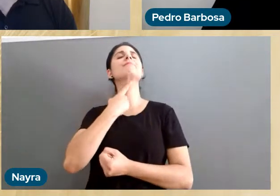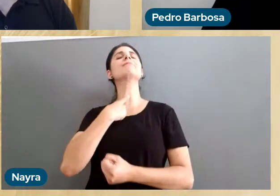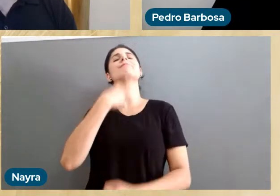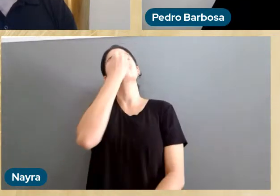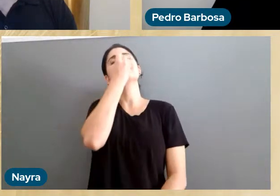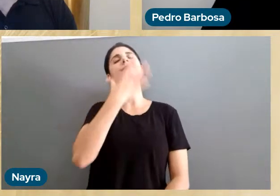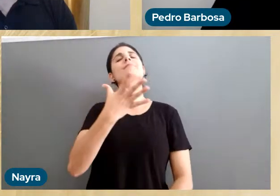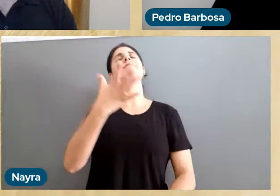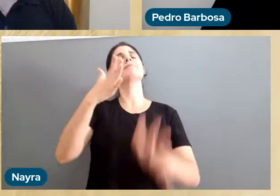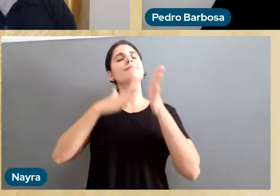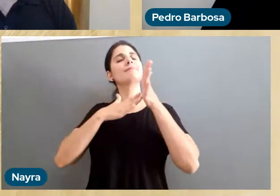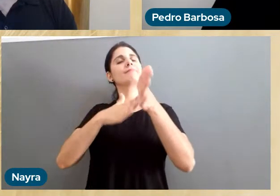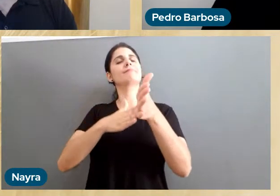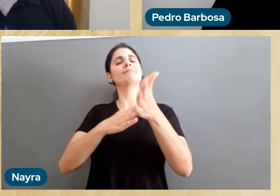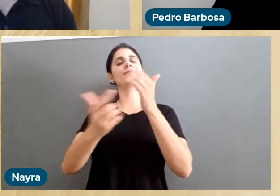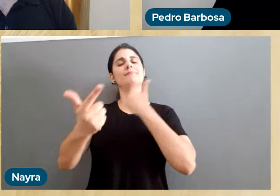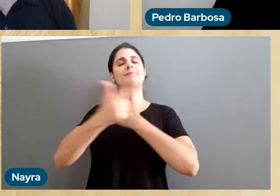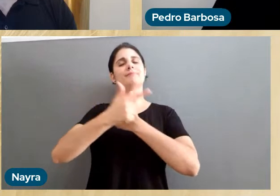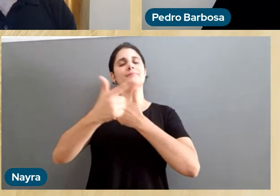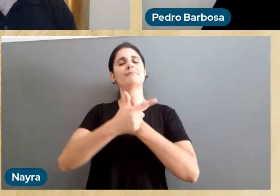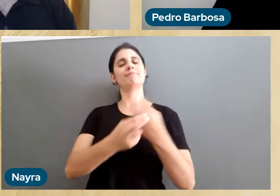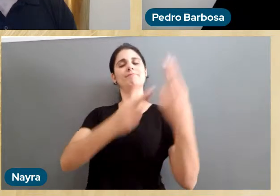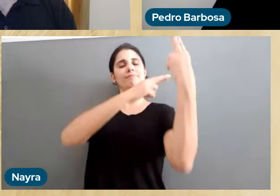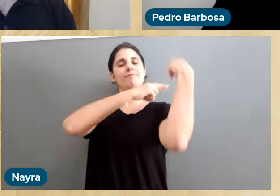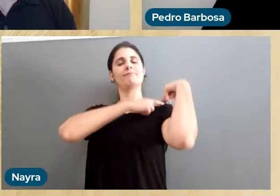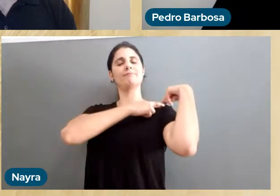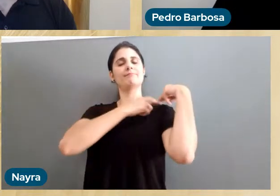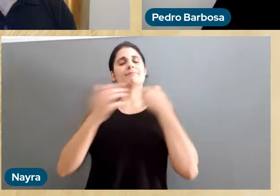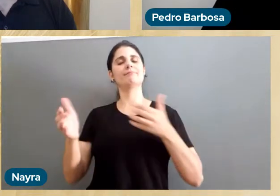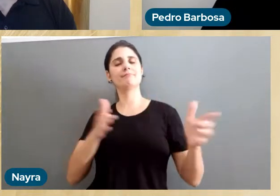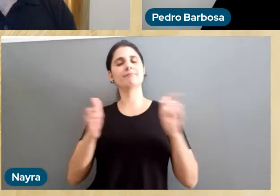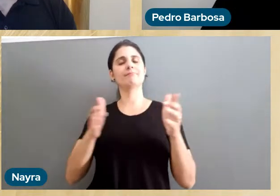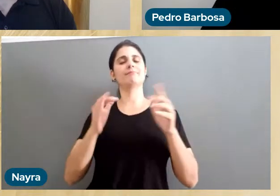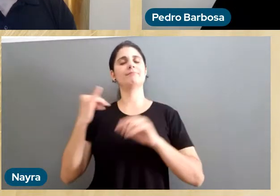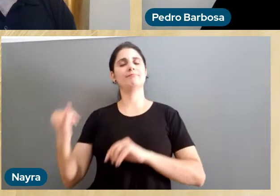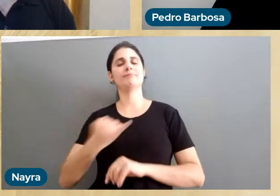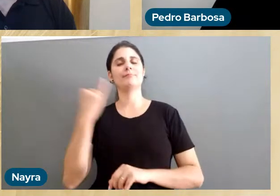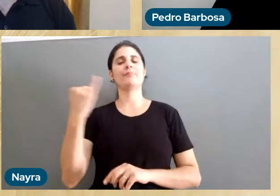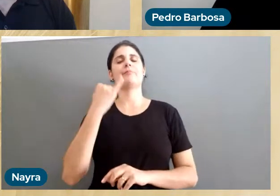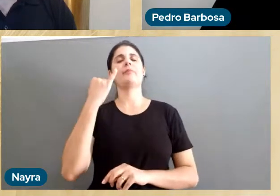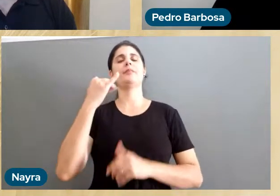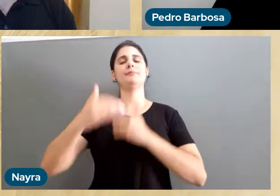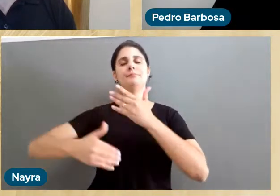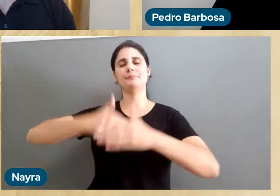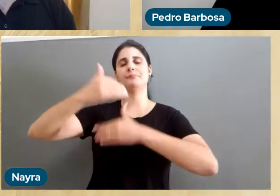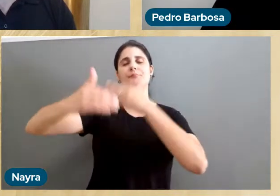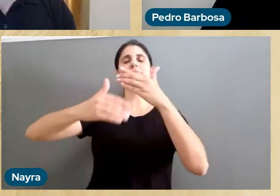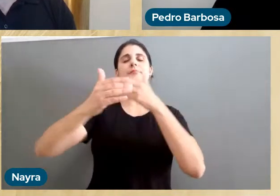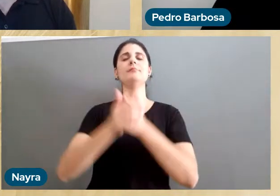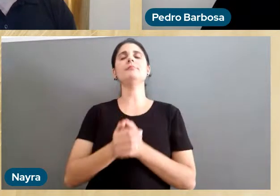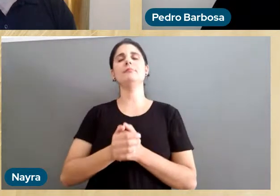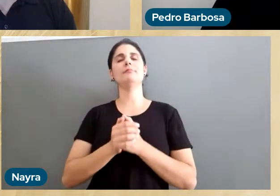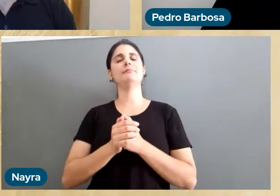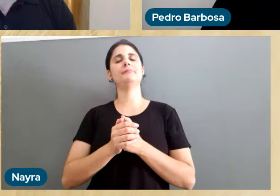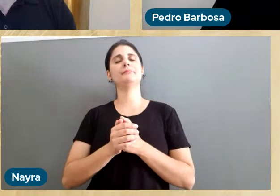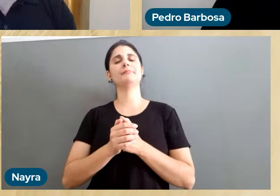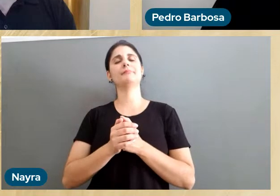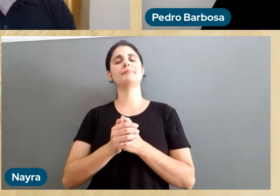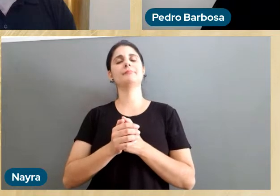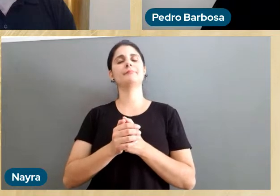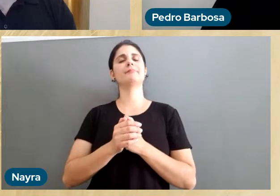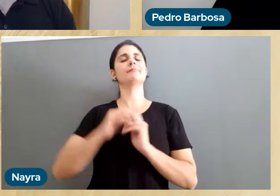a parte que nos cabe nesses momentos tão importantes pelos quais passam tantas pessoas e o nosso